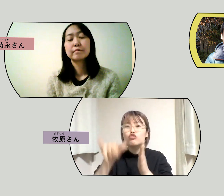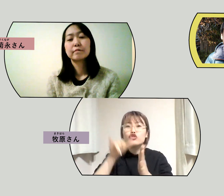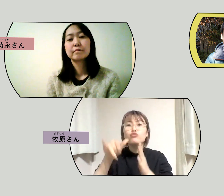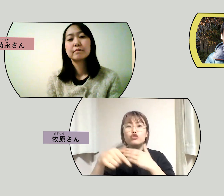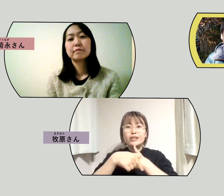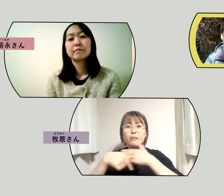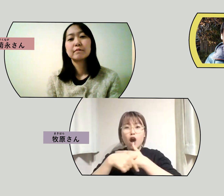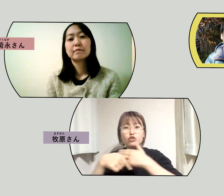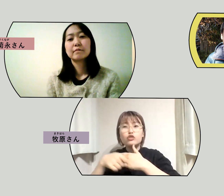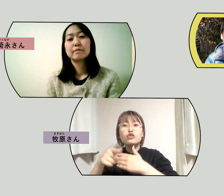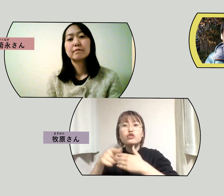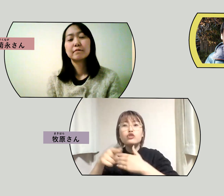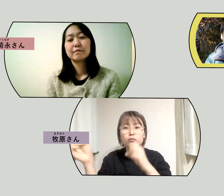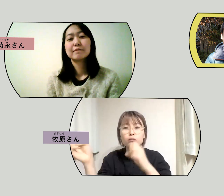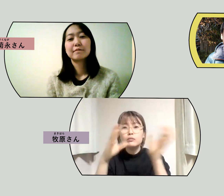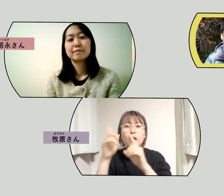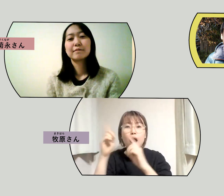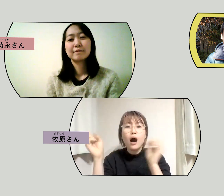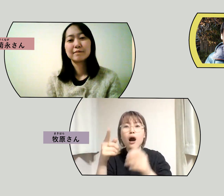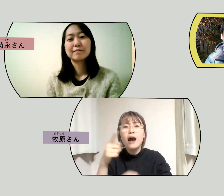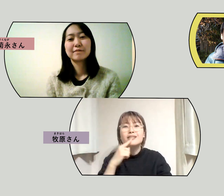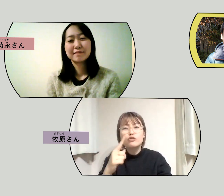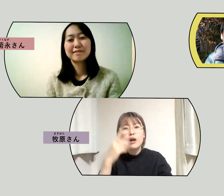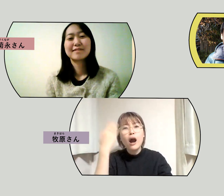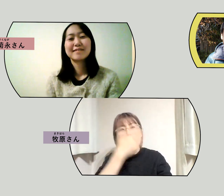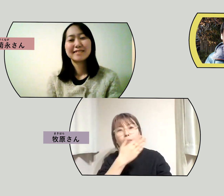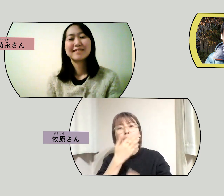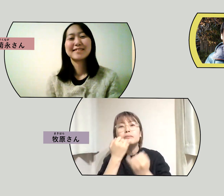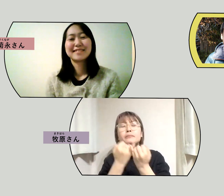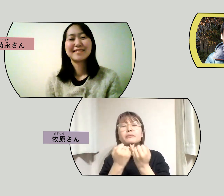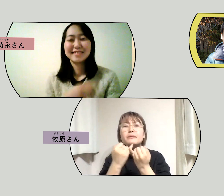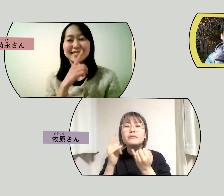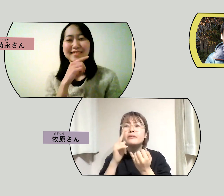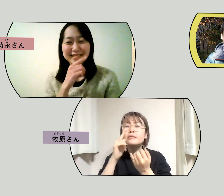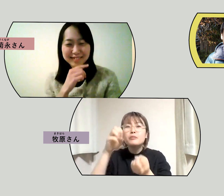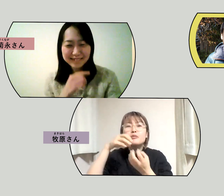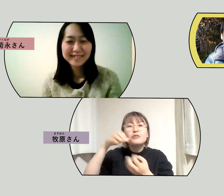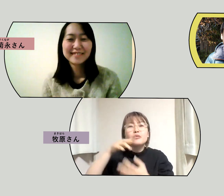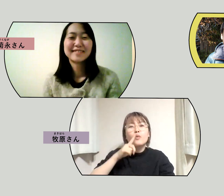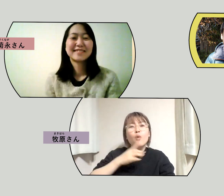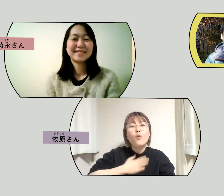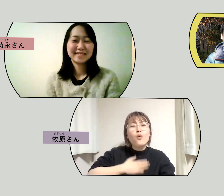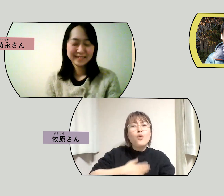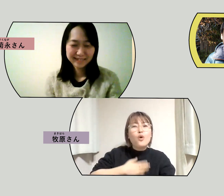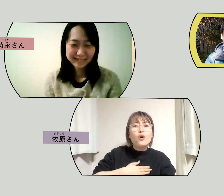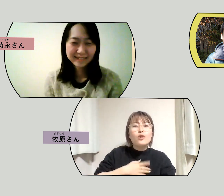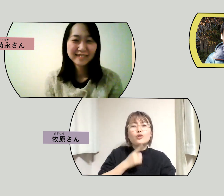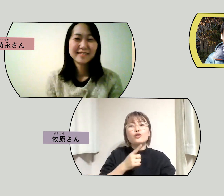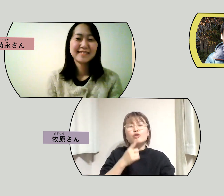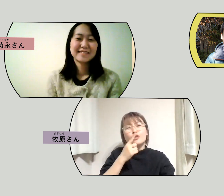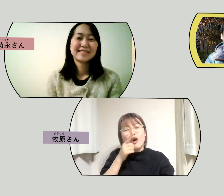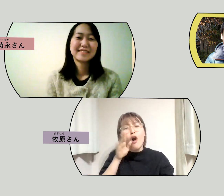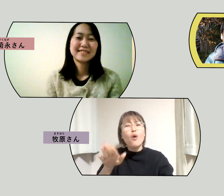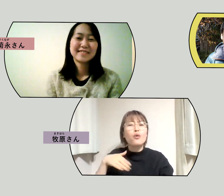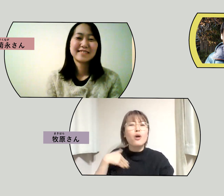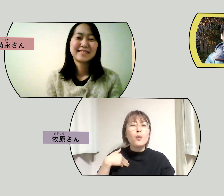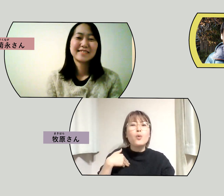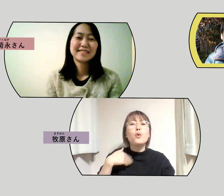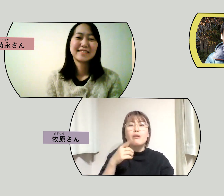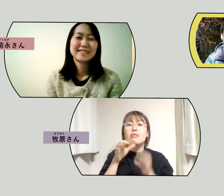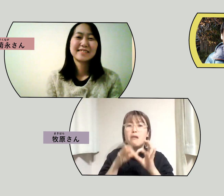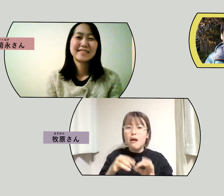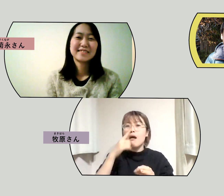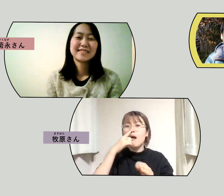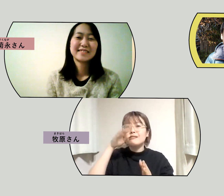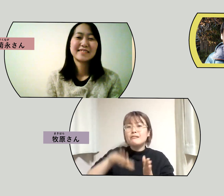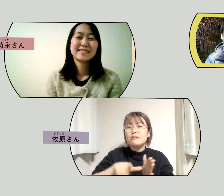ませんでしたでもYouTubeはテロップがついているので彼らの会話を見て彼らの世界はこうなんだって